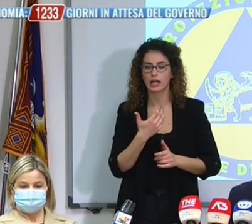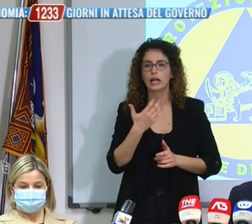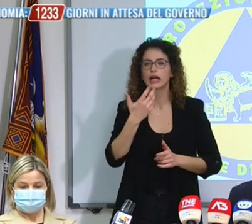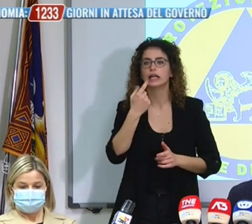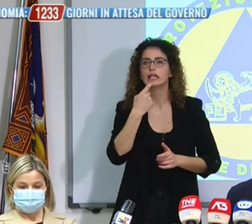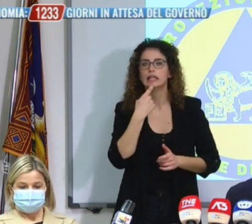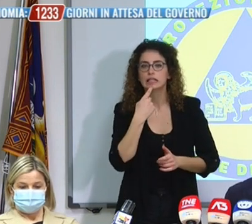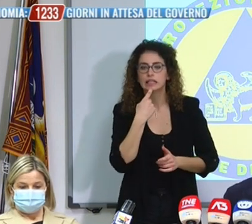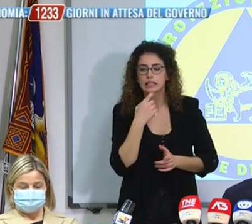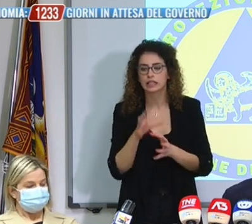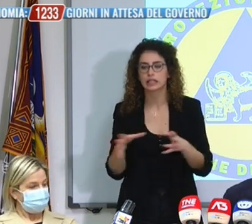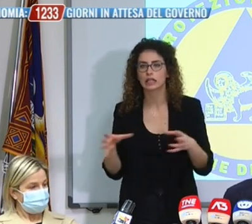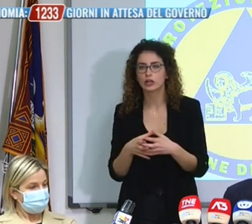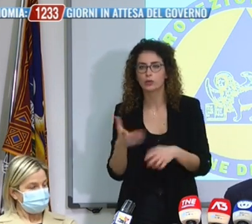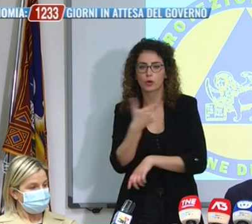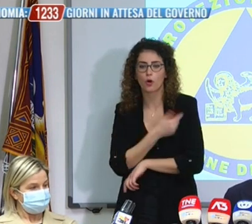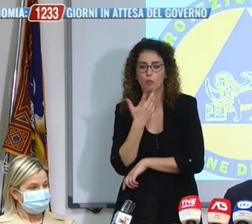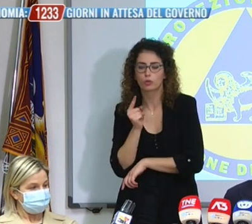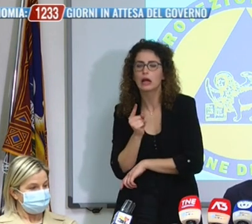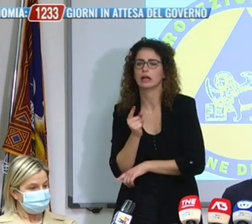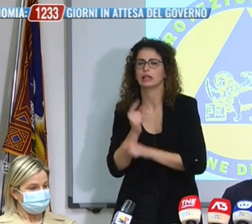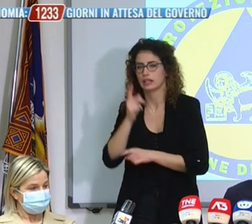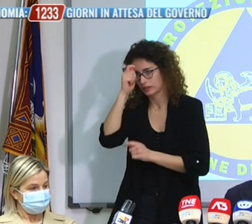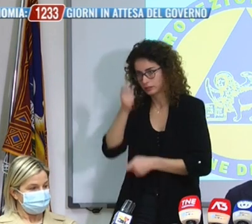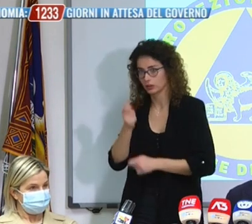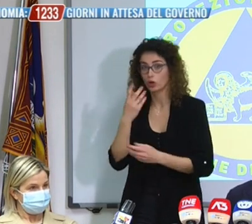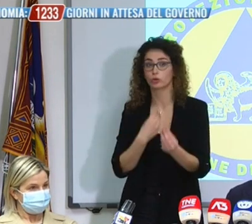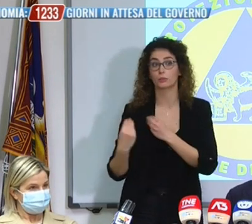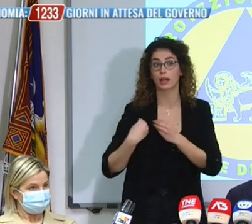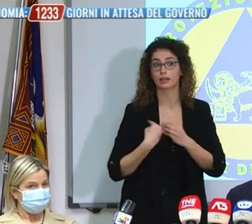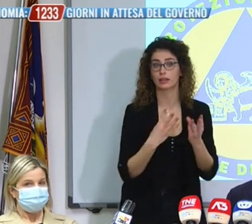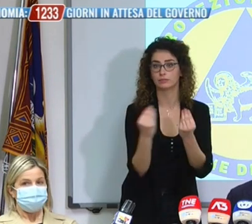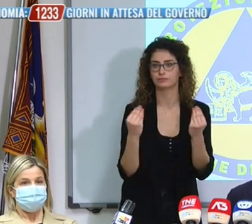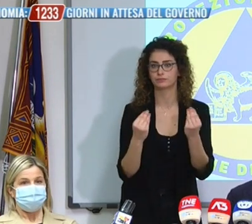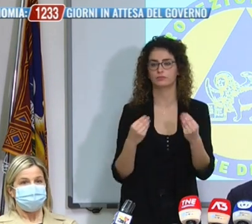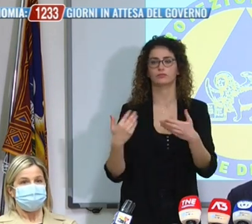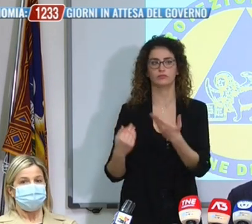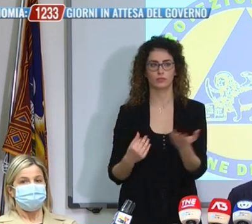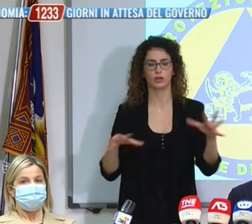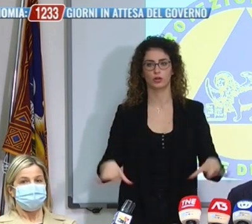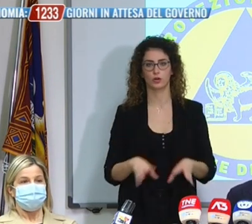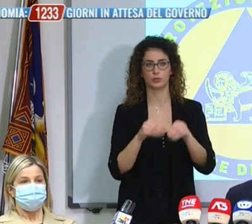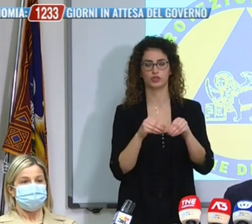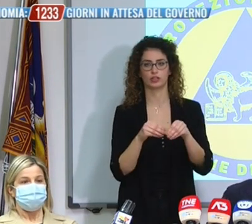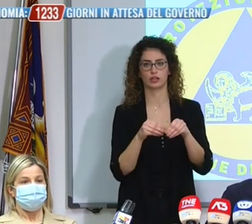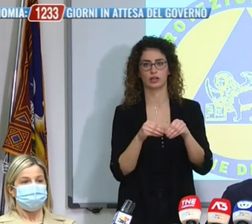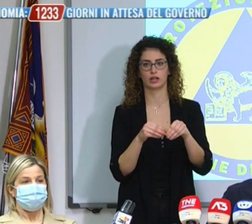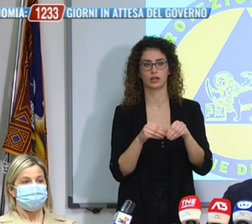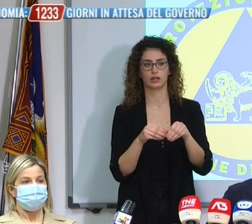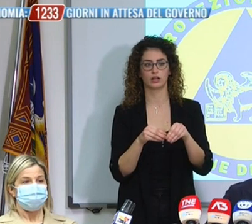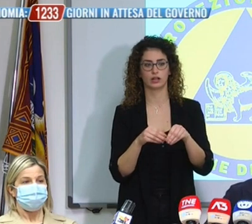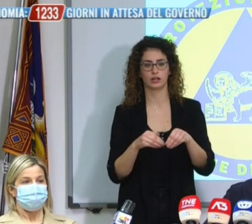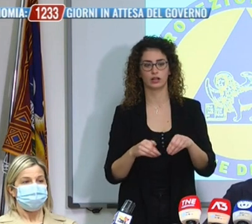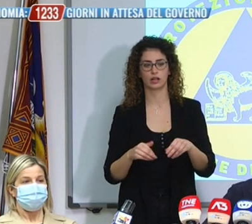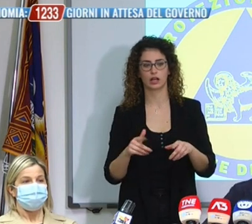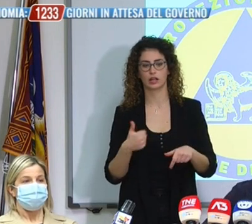che non sono degli untori come qualcuno li descrive. Domande, ragazzi? Ecco, allora cominciamo con Marco. Sì, se facciamo il giro